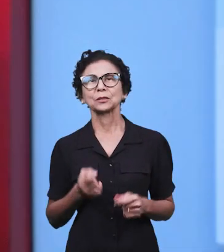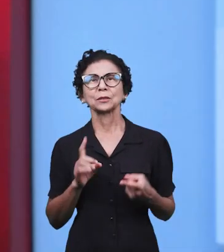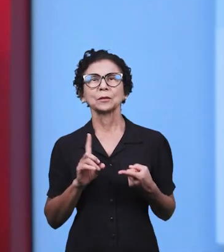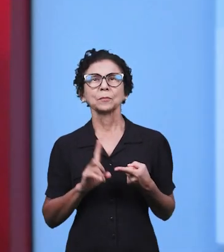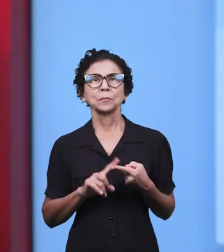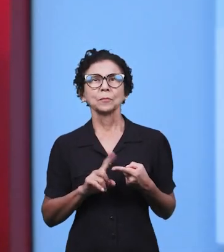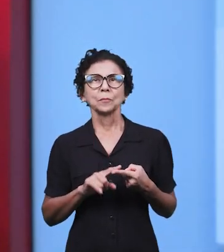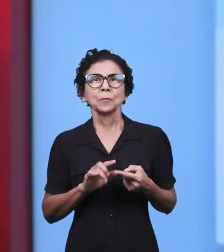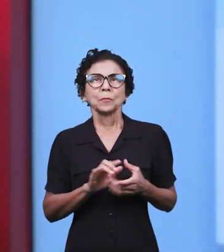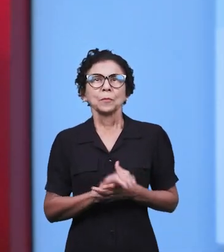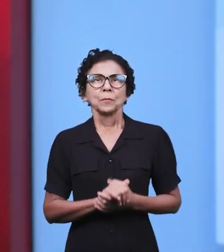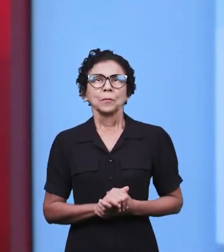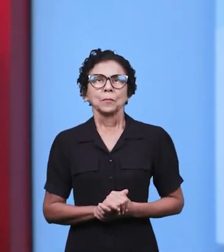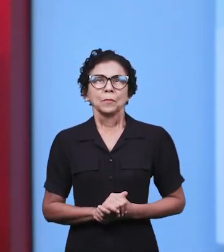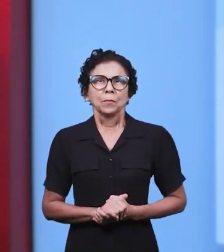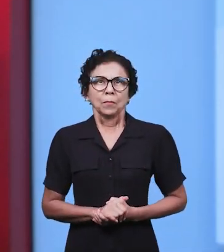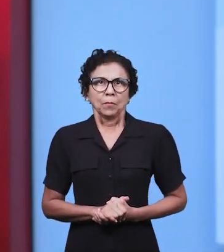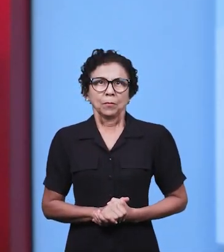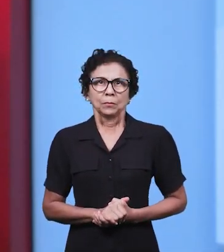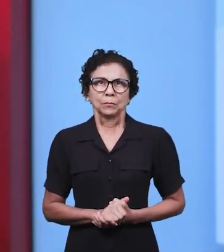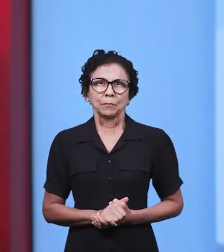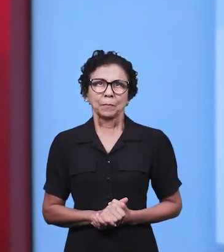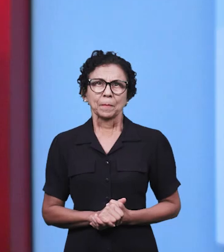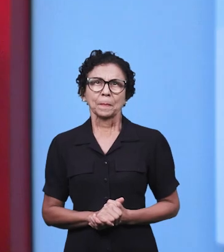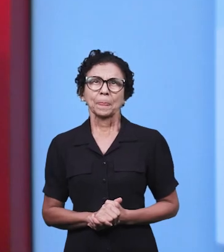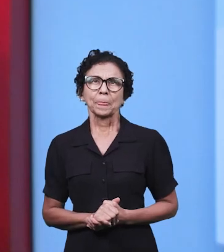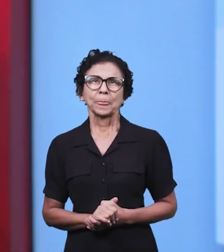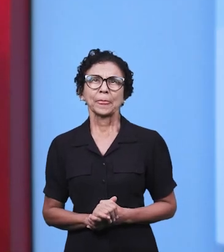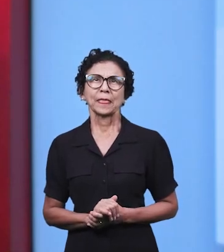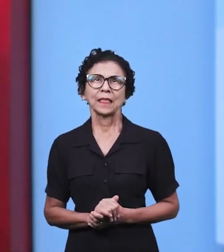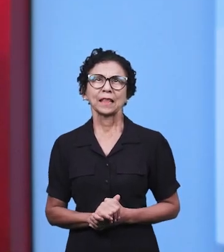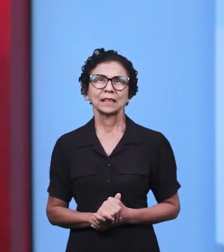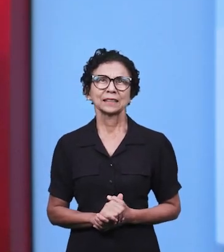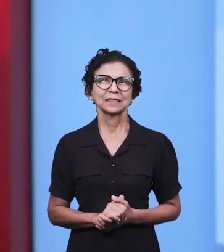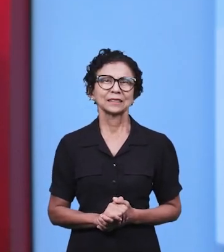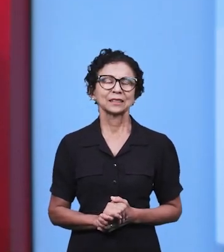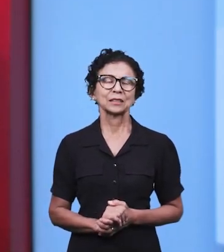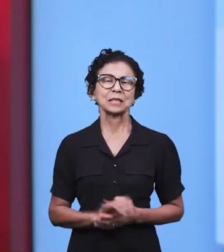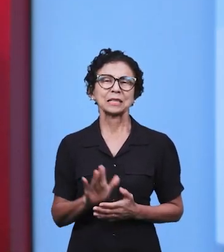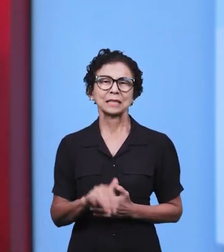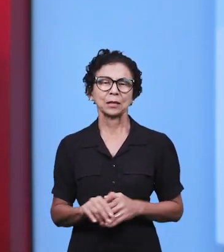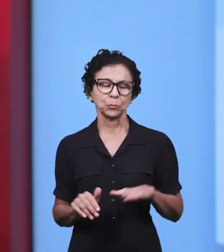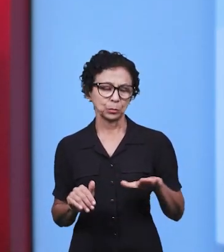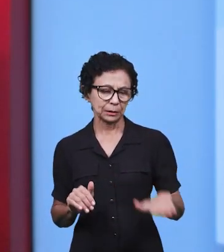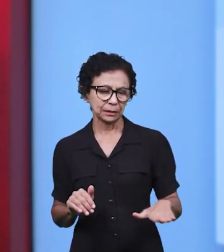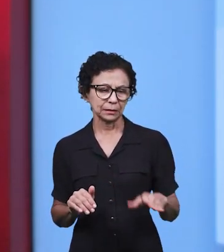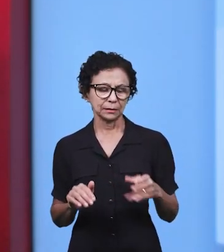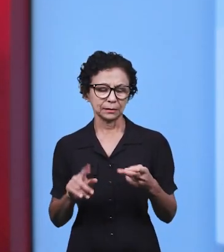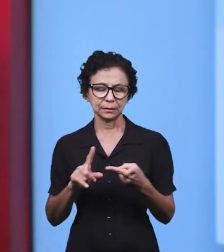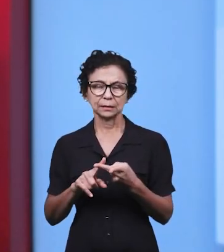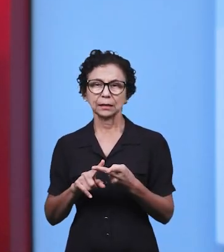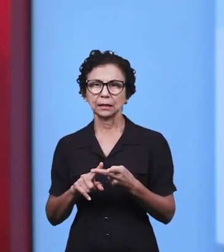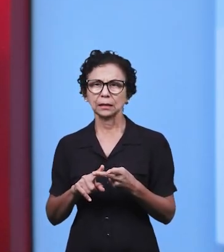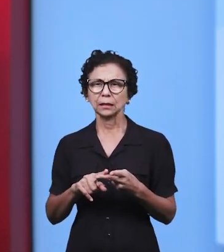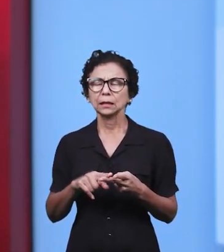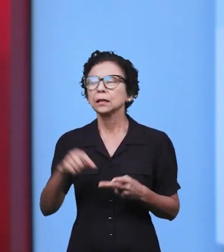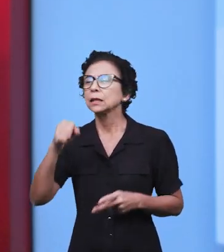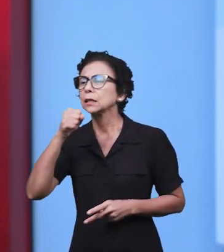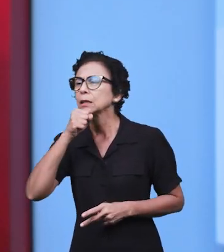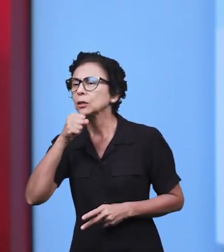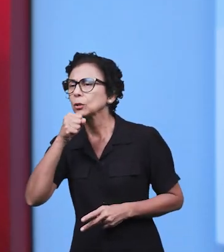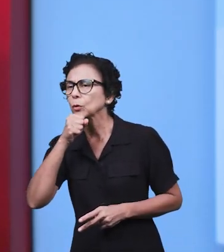lá. Pensando numa criança e num idoso, a gente falou um pouquinho, né, dos idosos, né? Sim. Criança, seja no